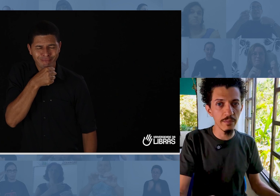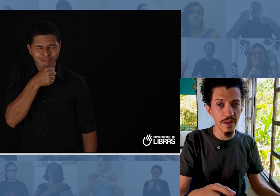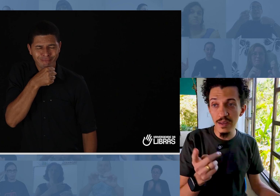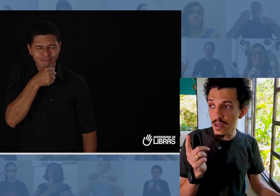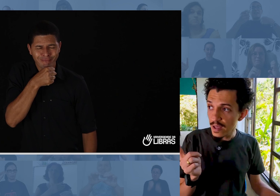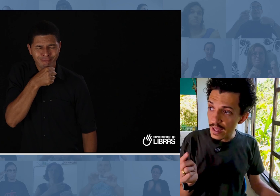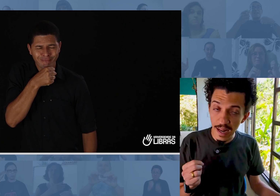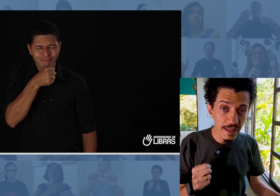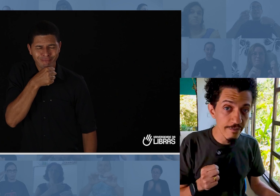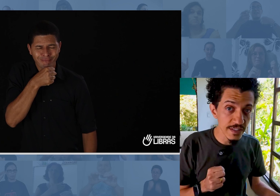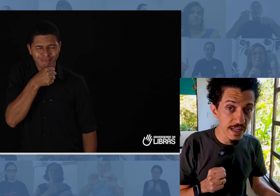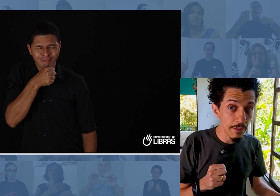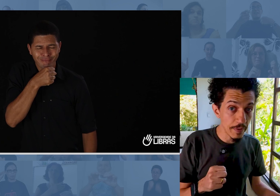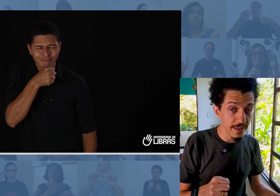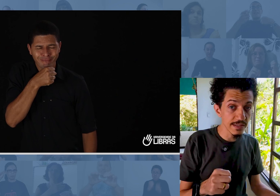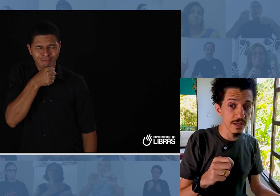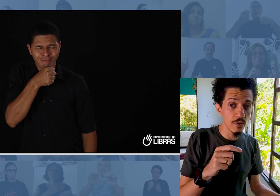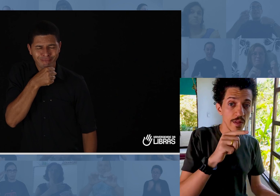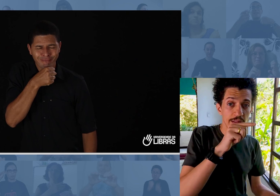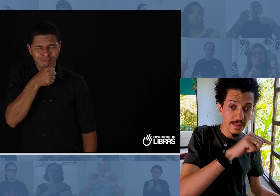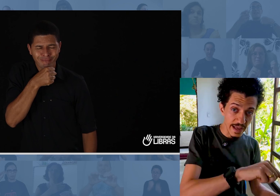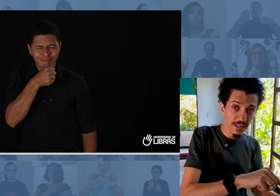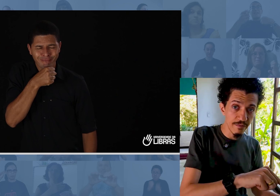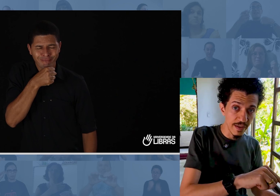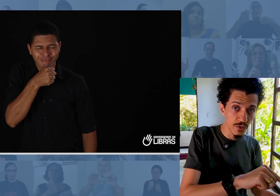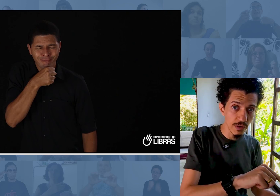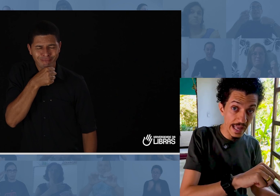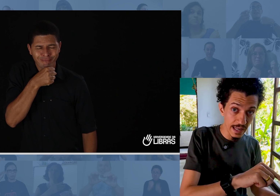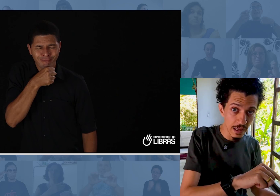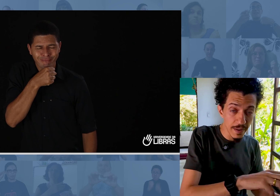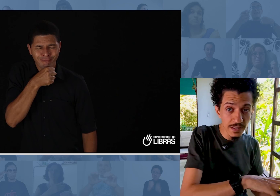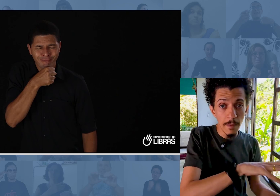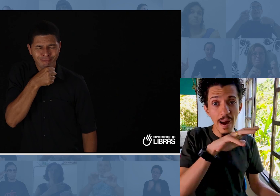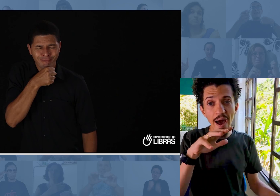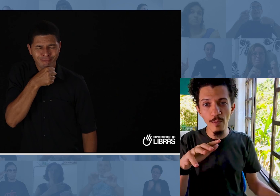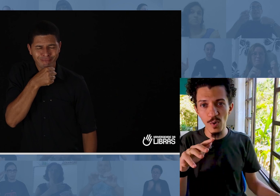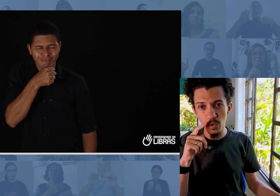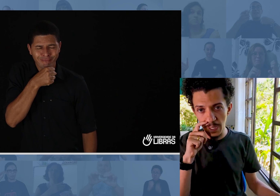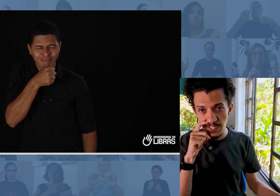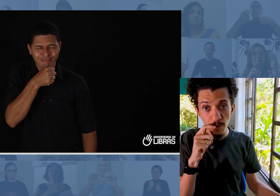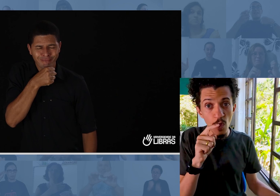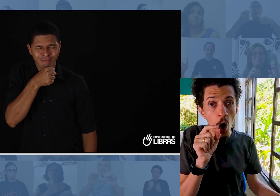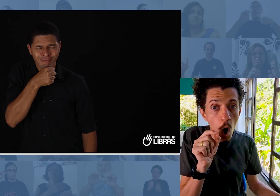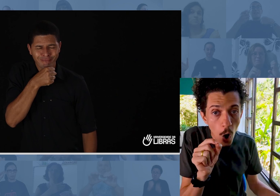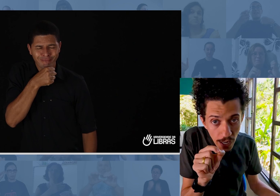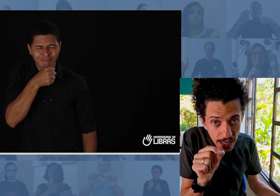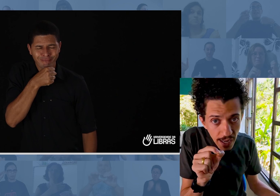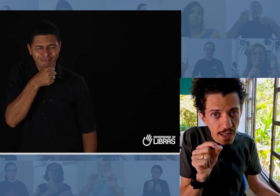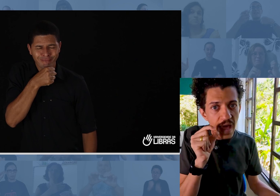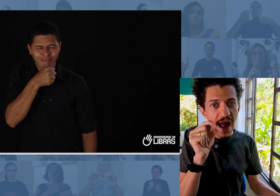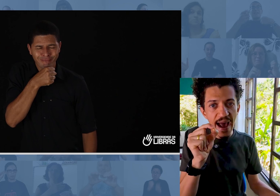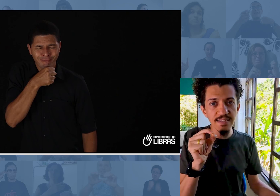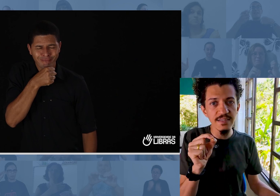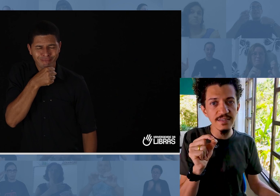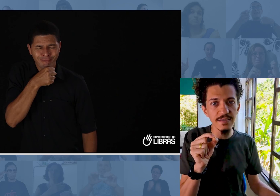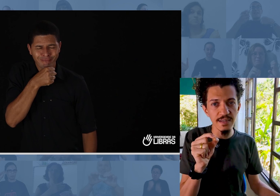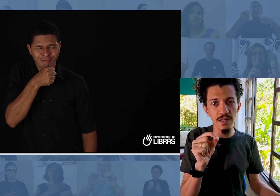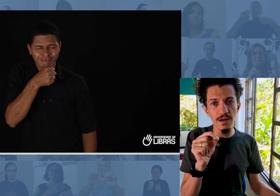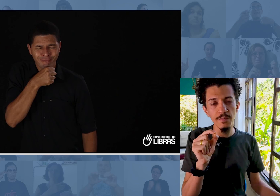também, e ela estava fazendo a interpretação desse vídeo em Libras para o português. Olha essa sinalização